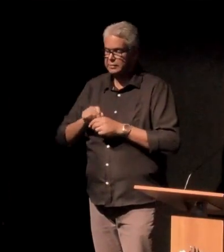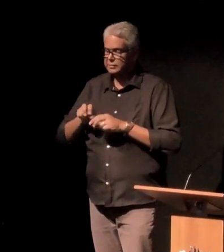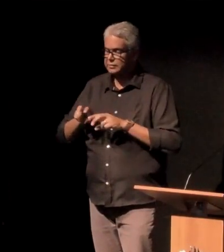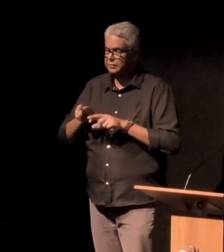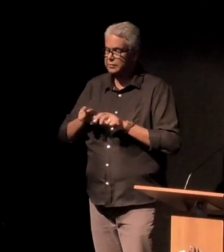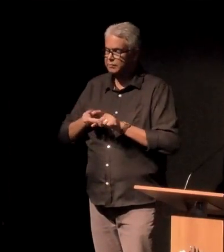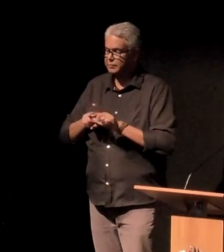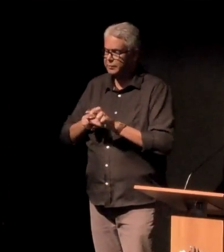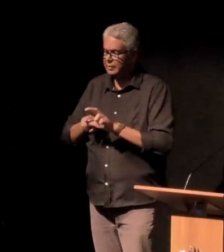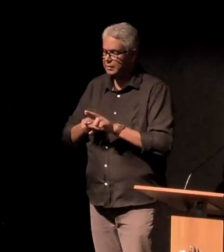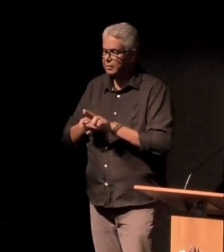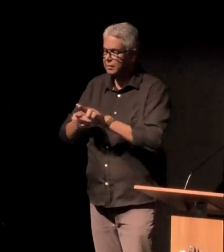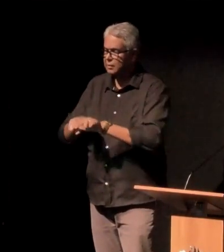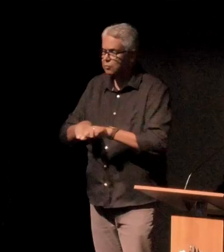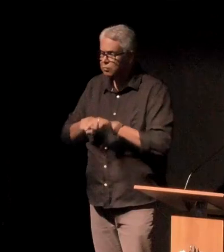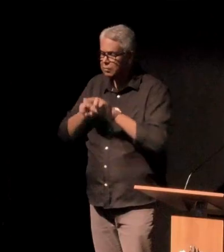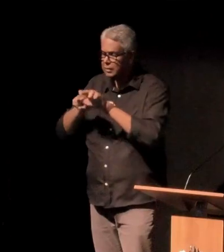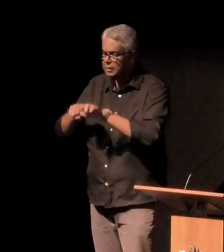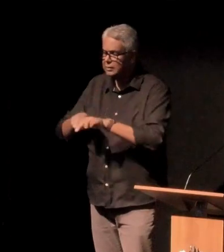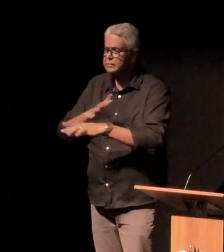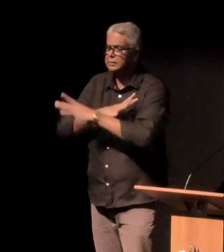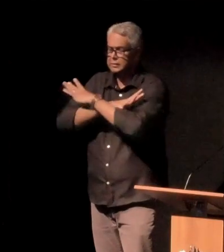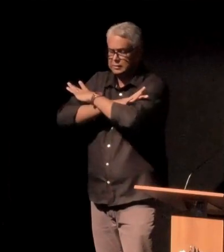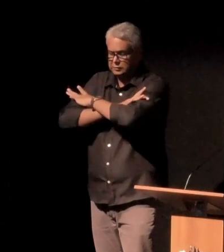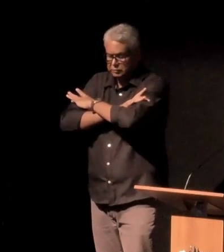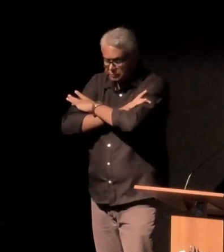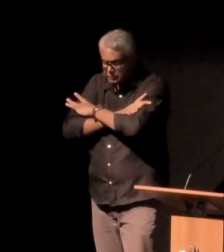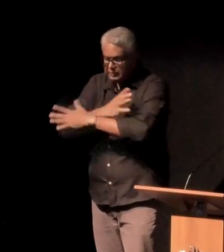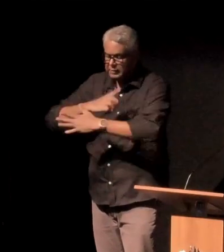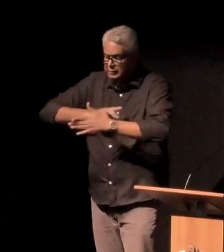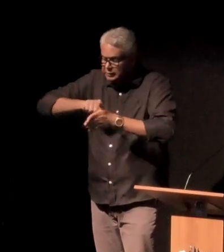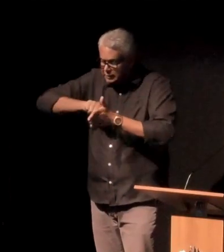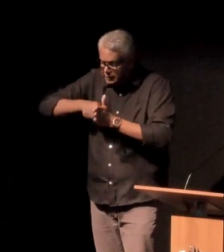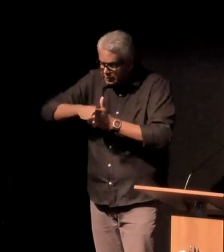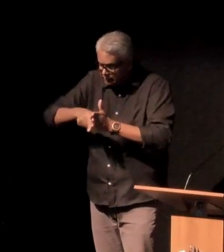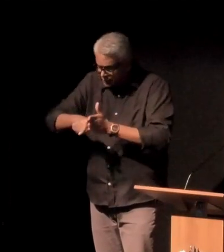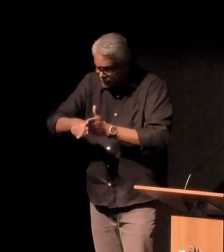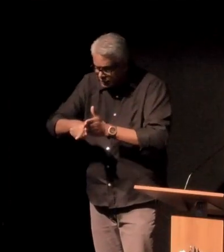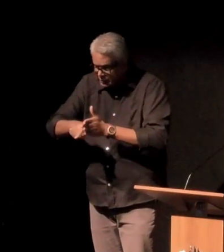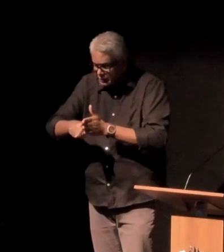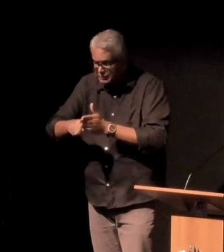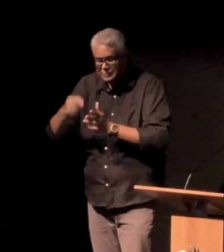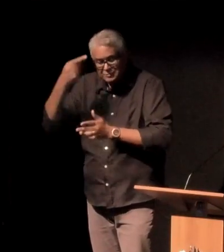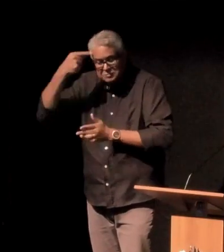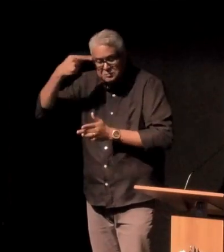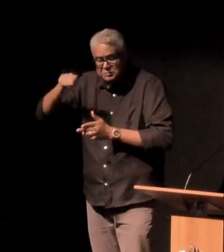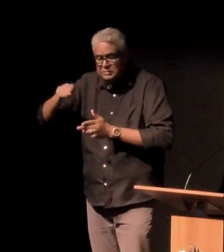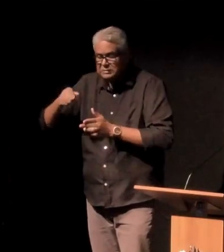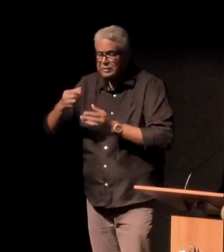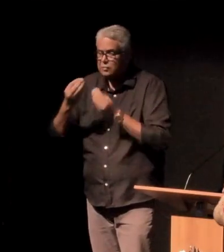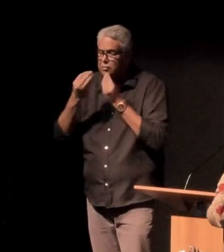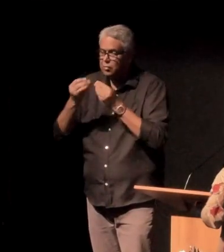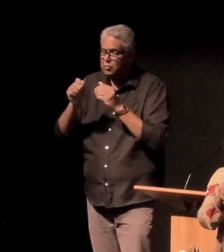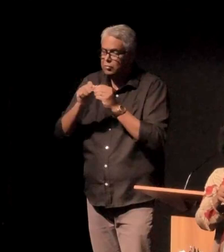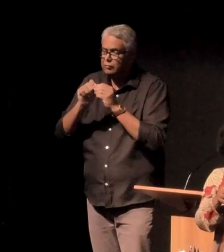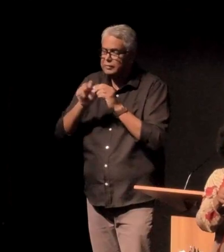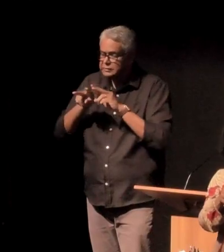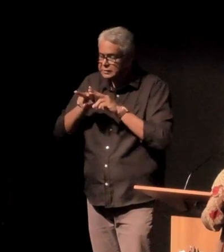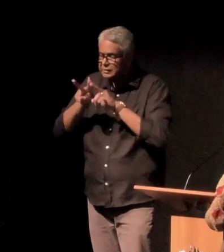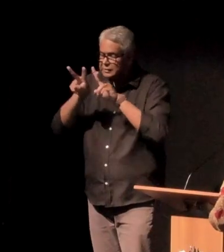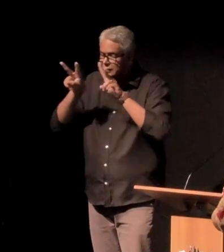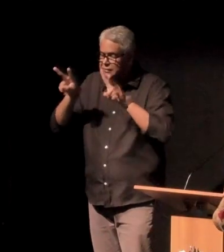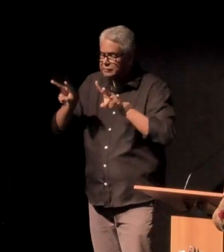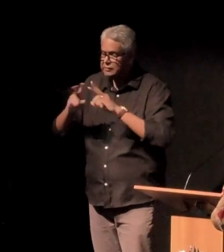pesquisa que traga essa que faça essa esse olhar né para comunidades que